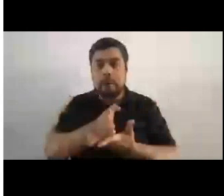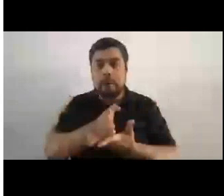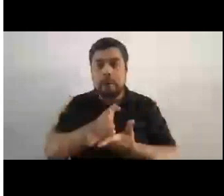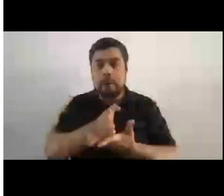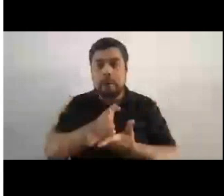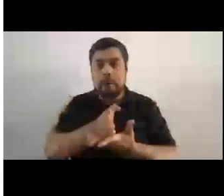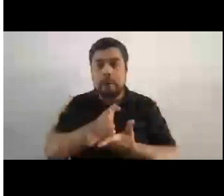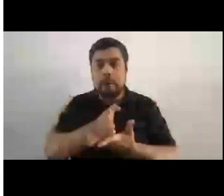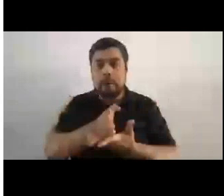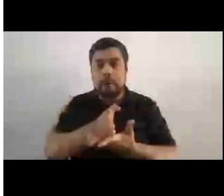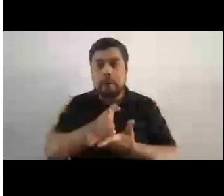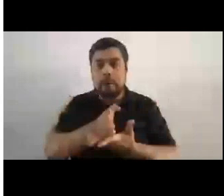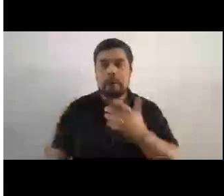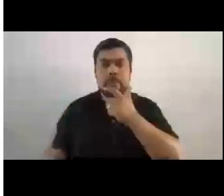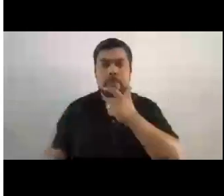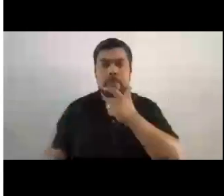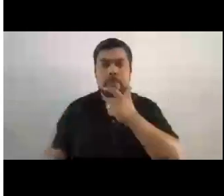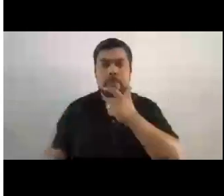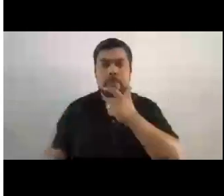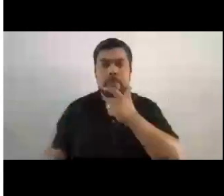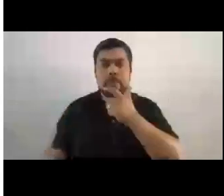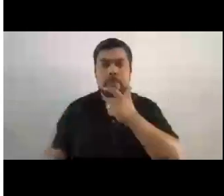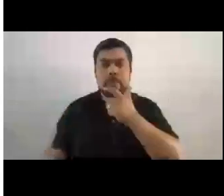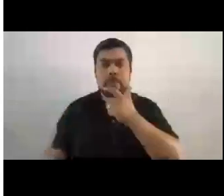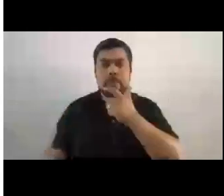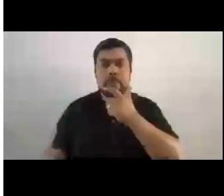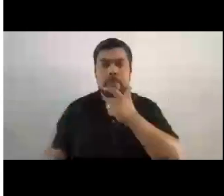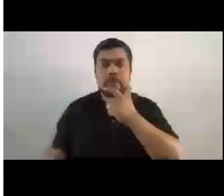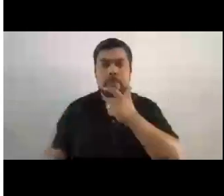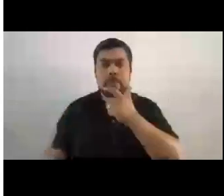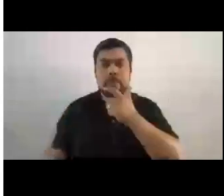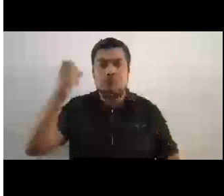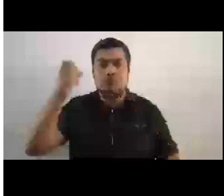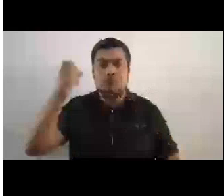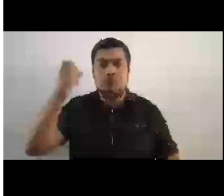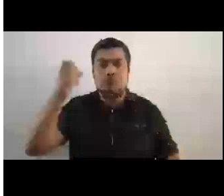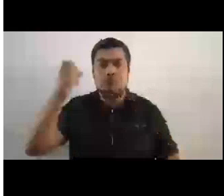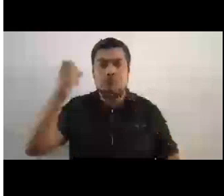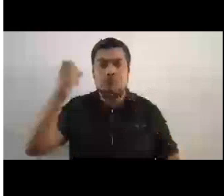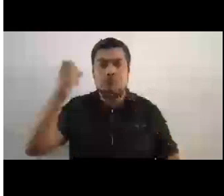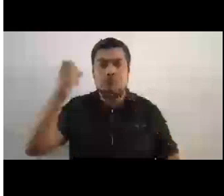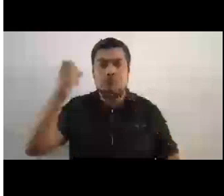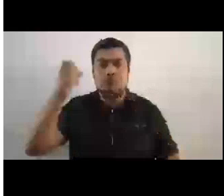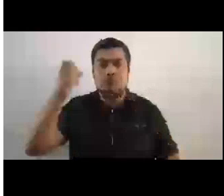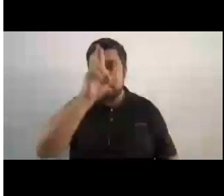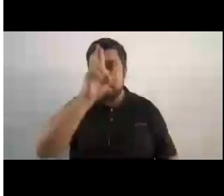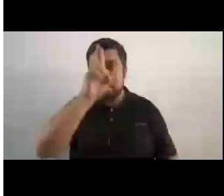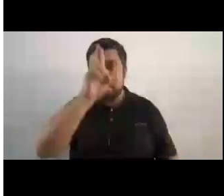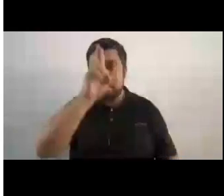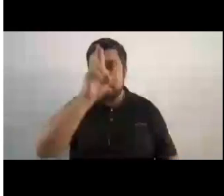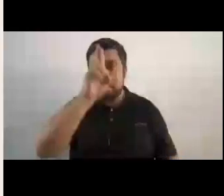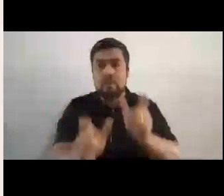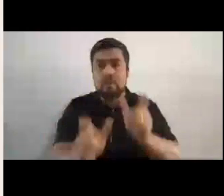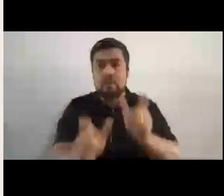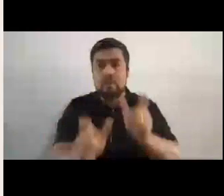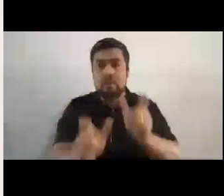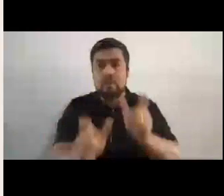Entonces, ¿cuáles son algunos de los principales aprendizajes en relación al rol de los educadores sordos en Chile?